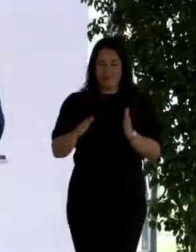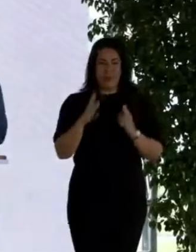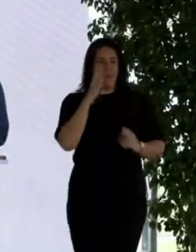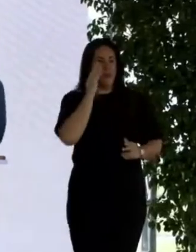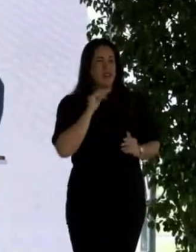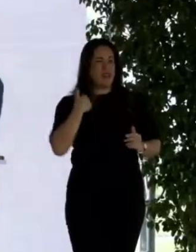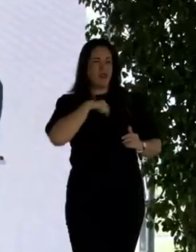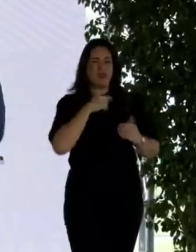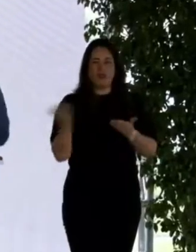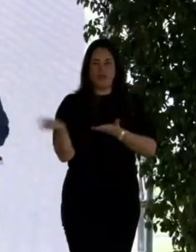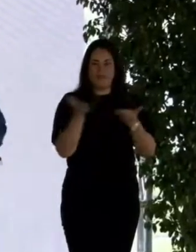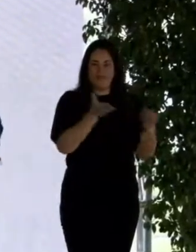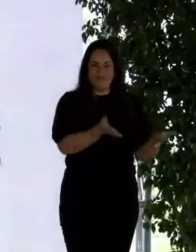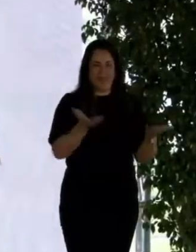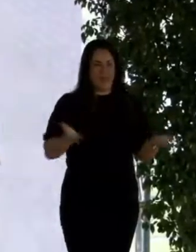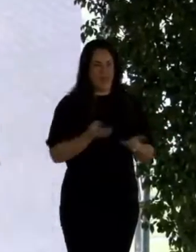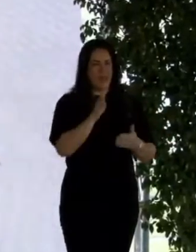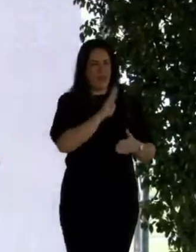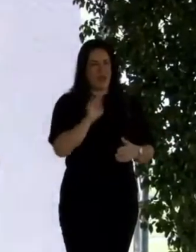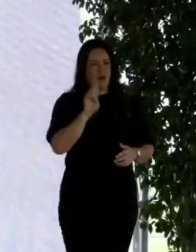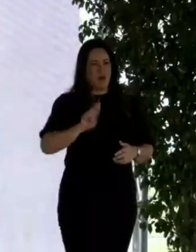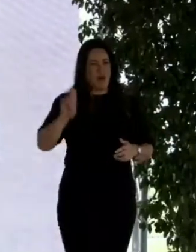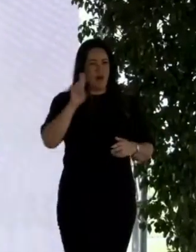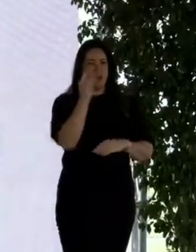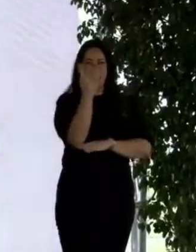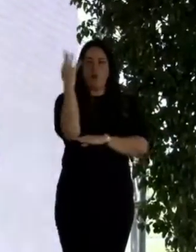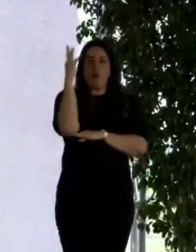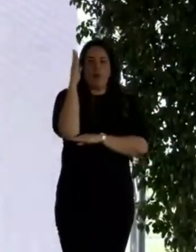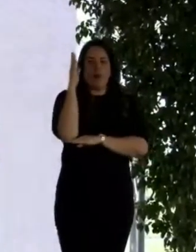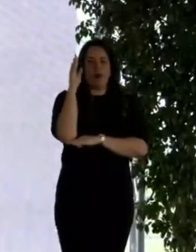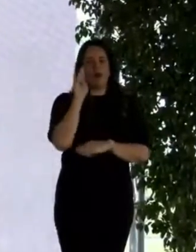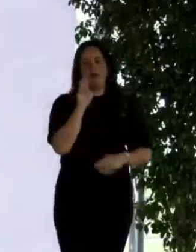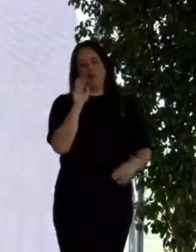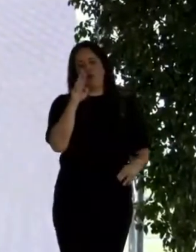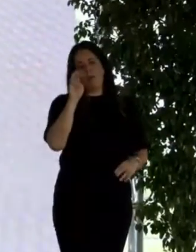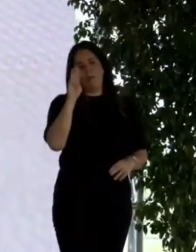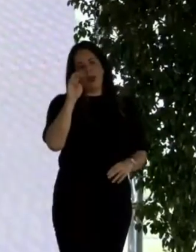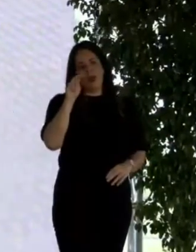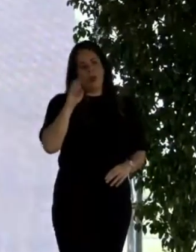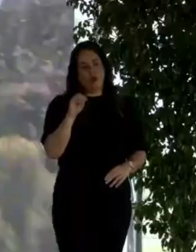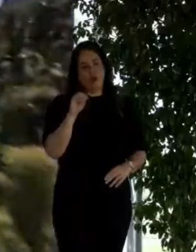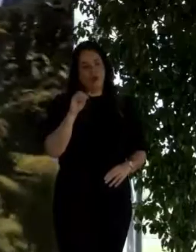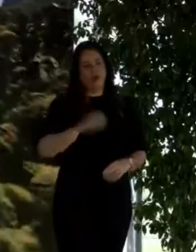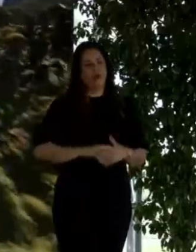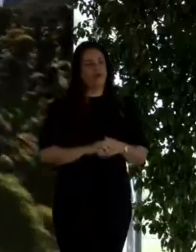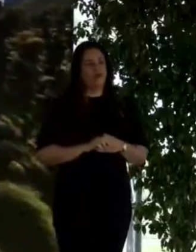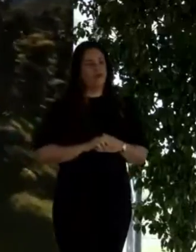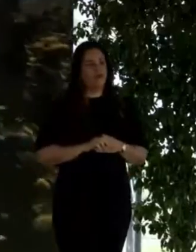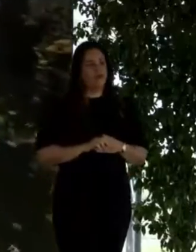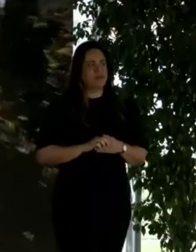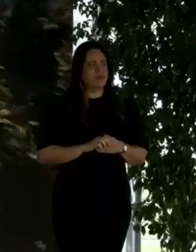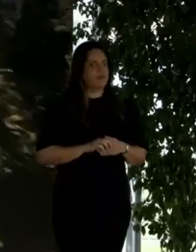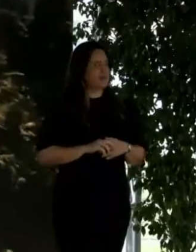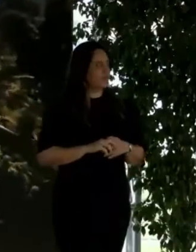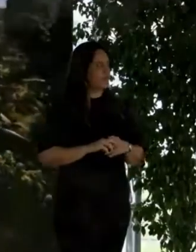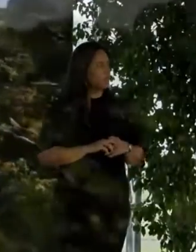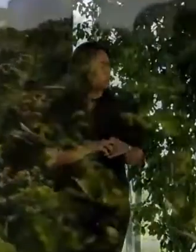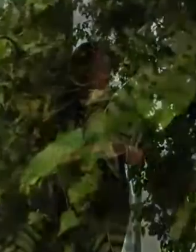que queremos traer a Bahía Urbana, nuestro bosque urbano. Y esto...